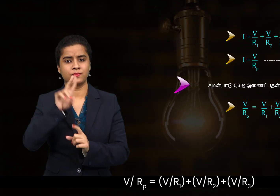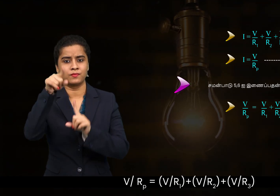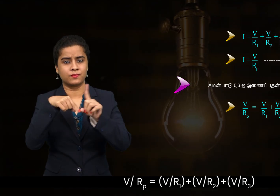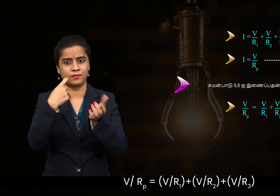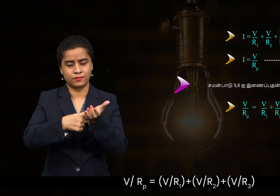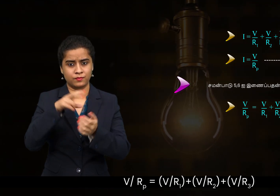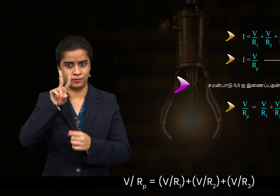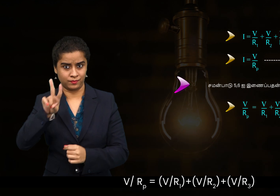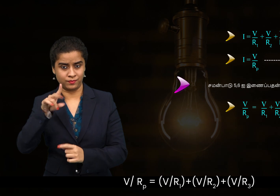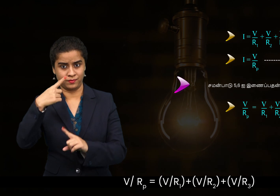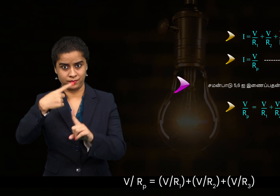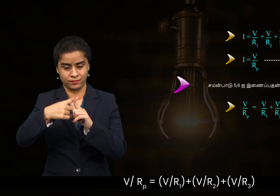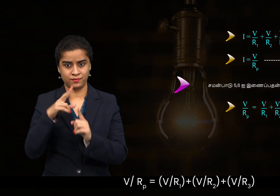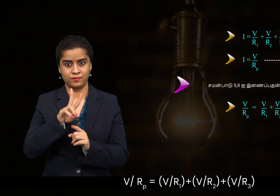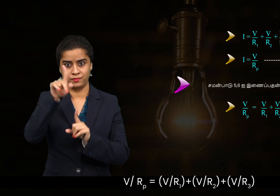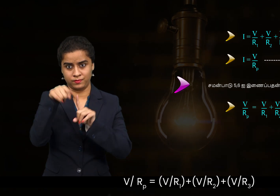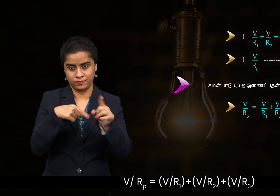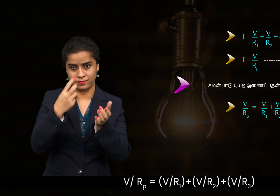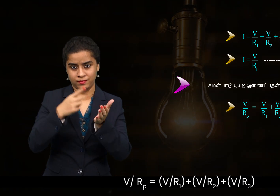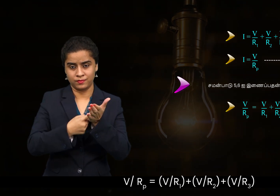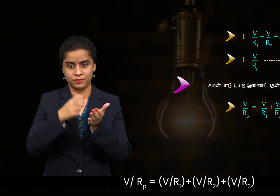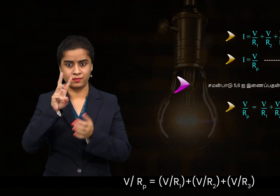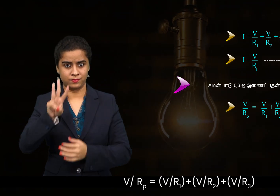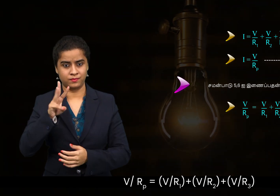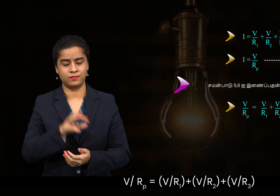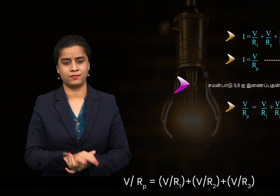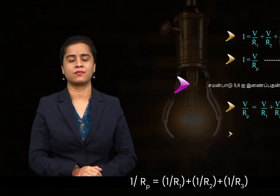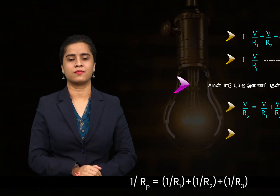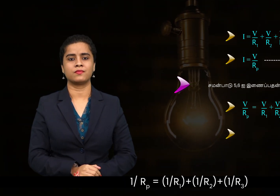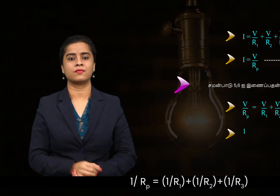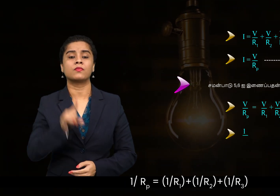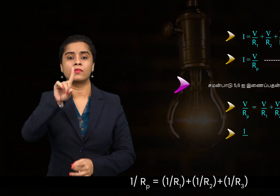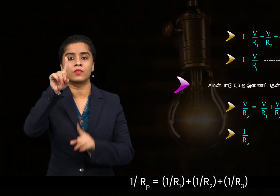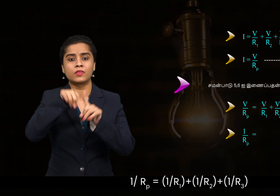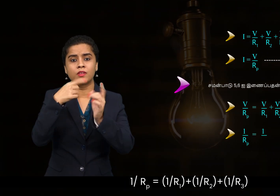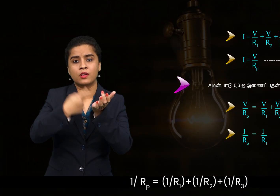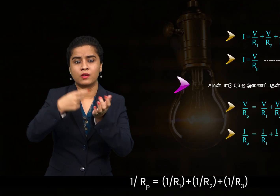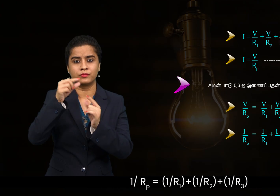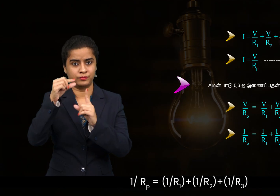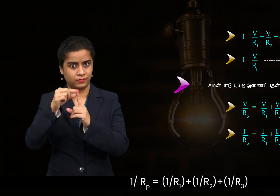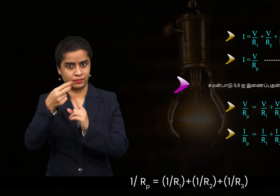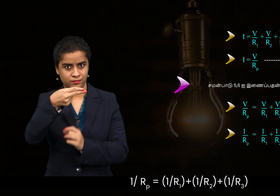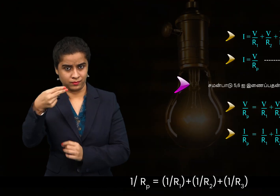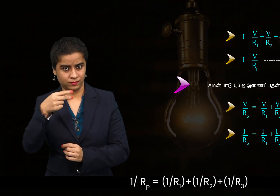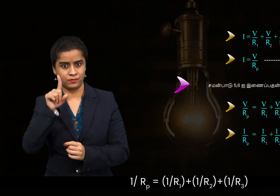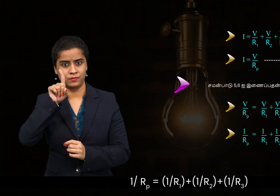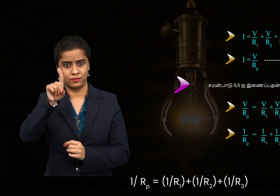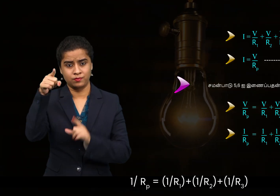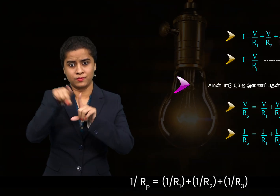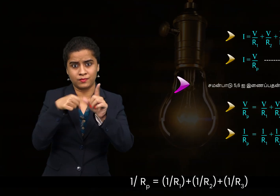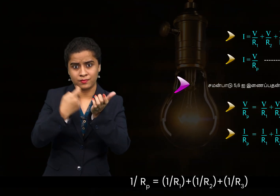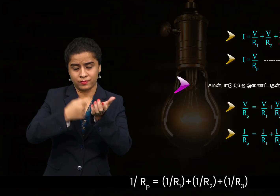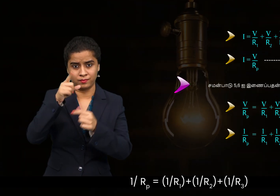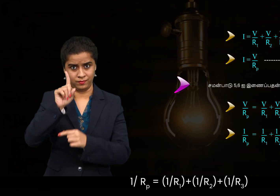கீழ் R2 கூட்டல் V கீழ் R3. 1 கீழ் R கீழ் P ஈடு 1